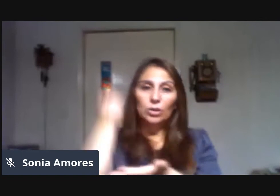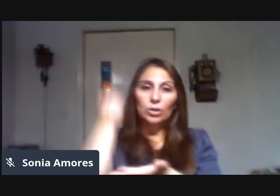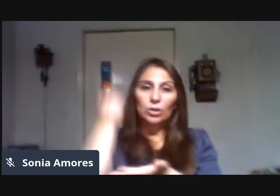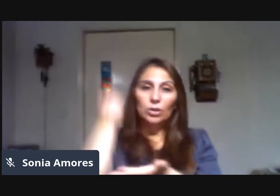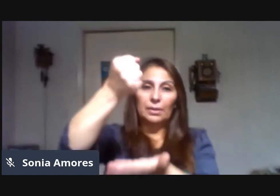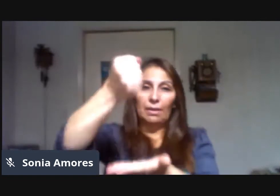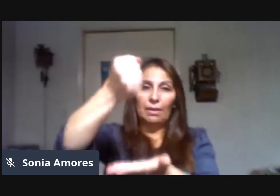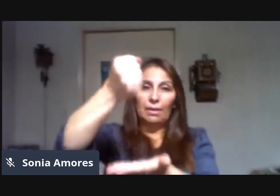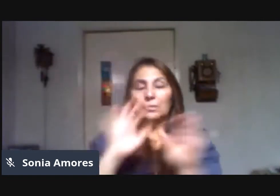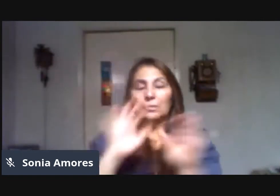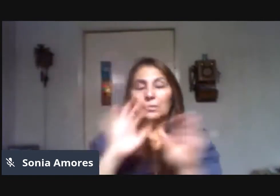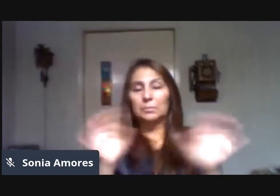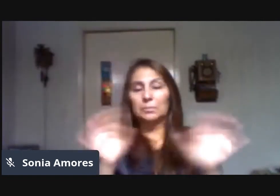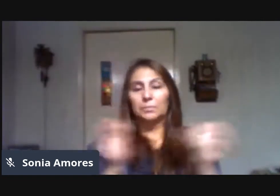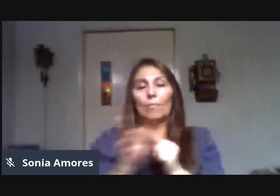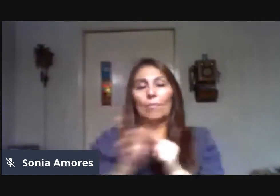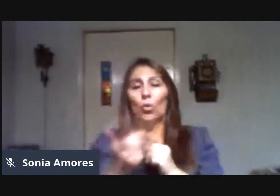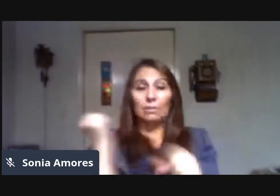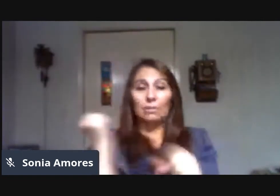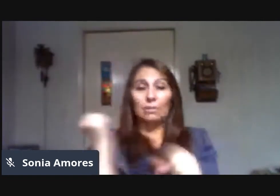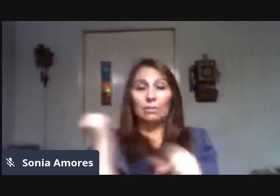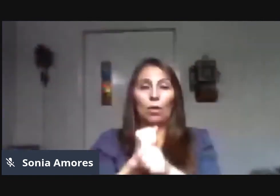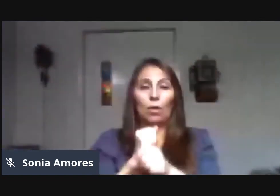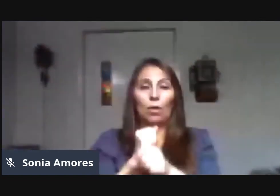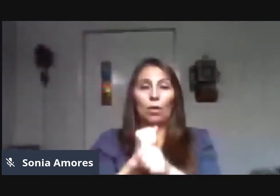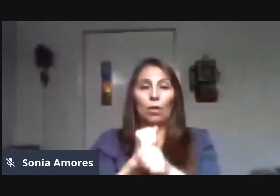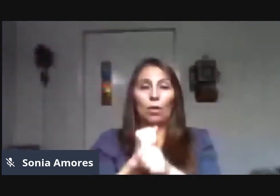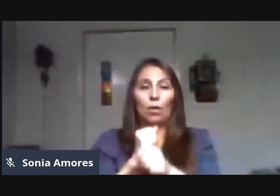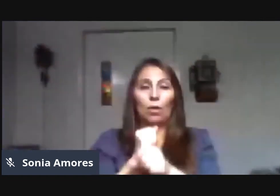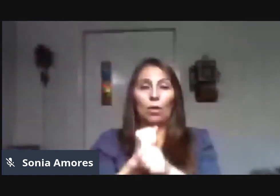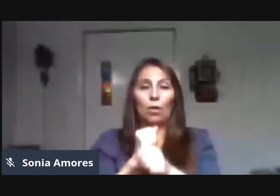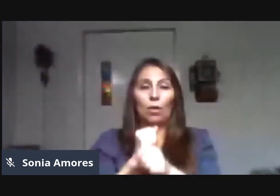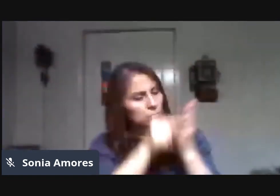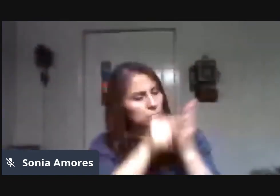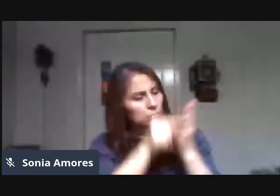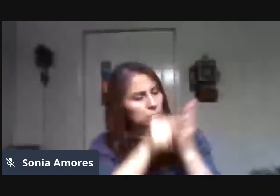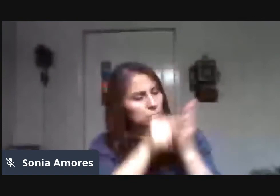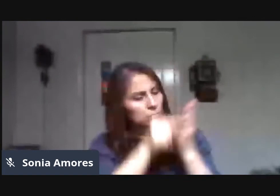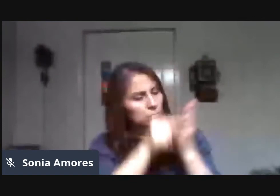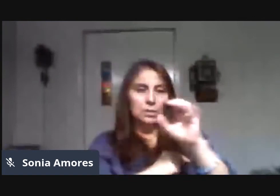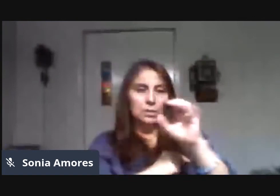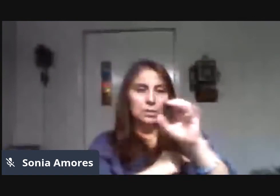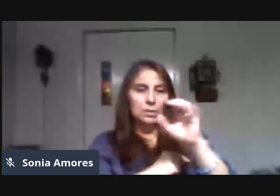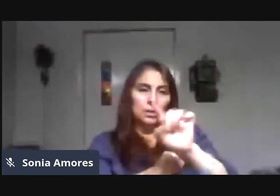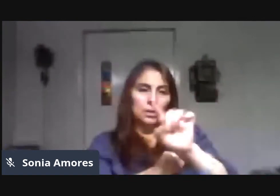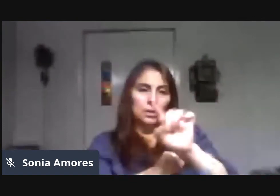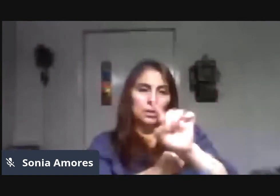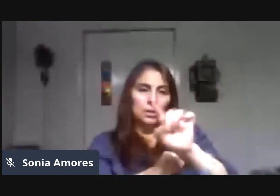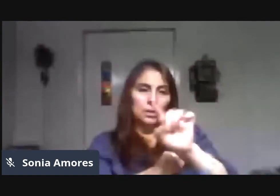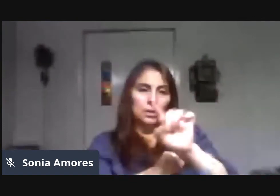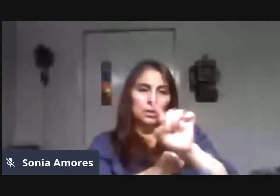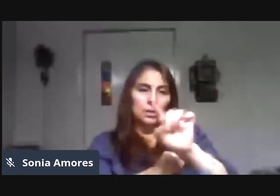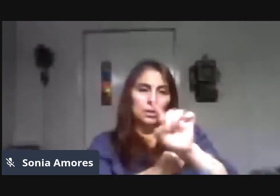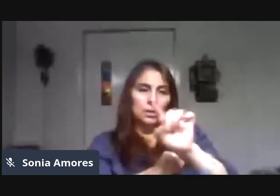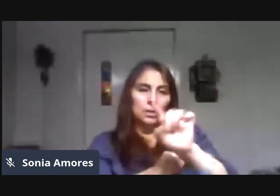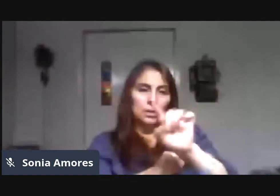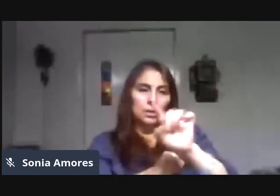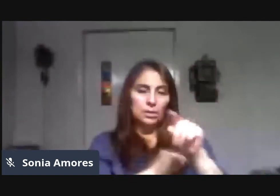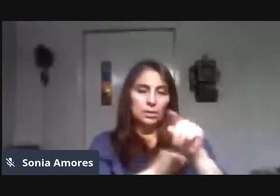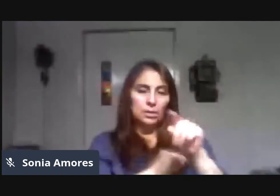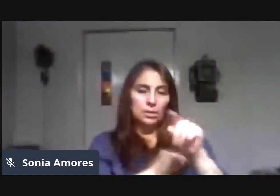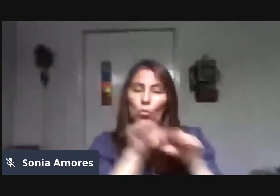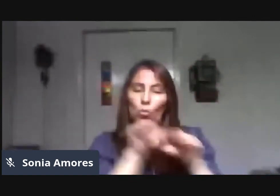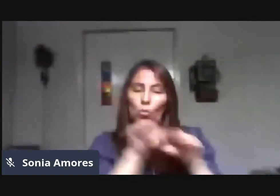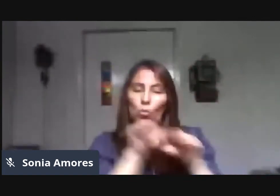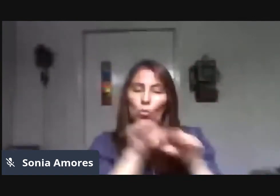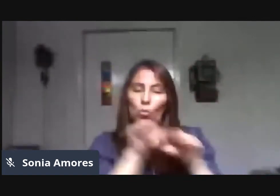los que tienen cesantías, pueden revisar en sus extractos que perdieron alrededor de 1,5 millones, 2 millones de pesos. Los que